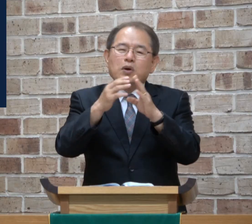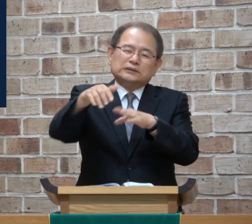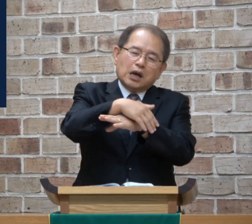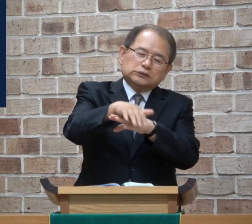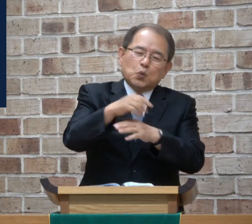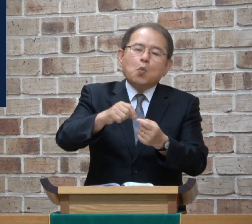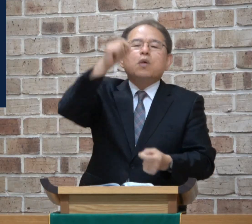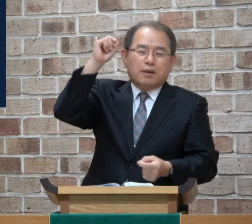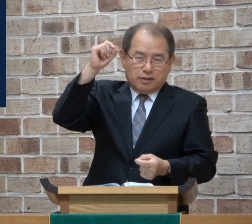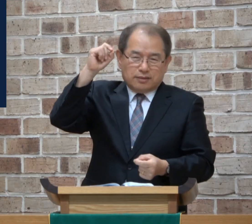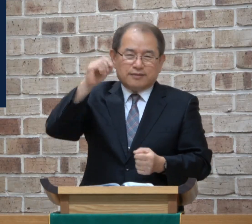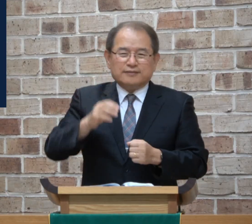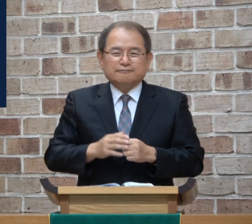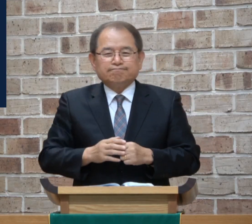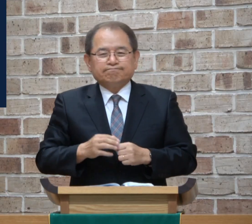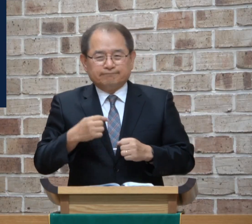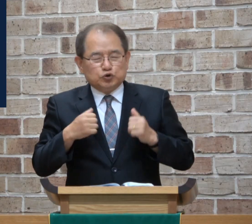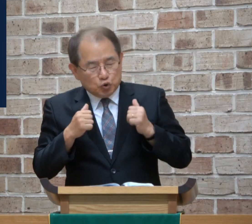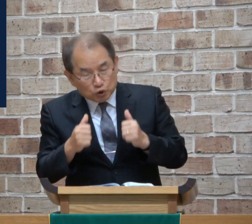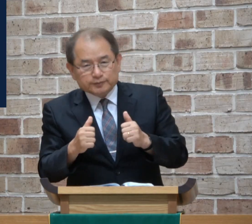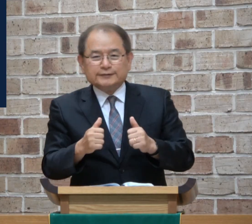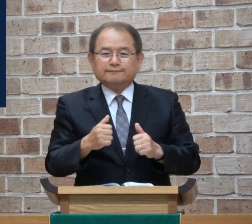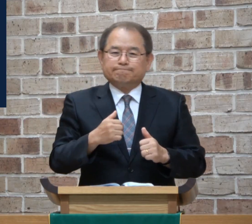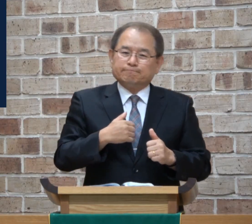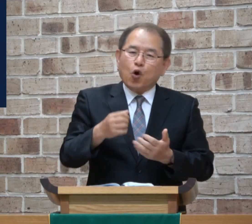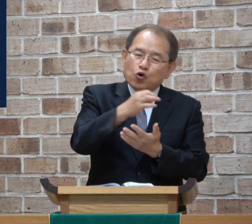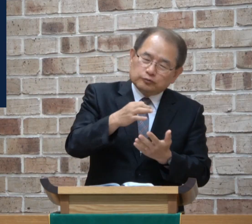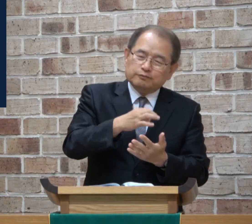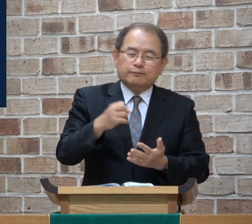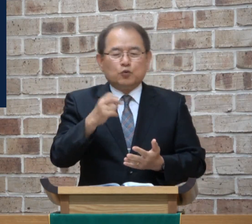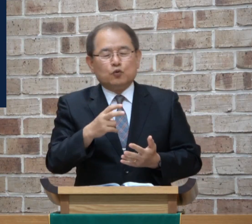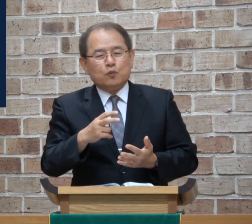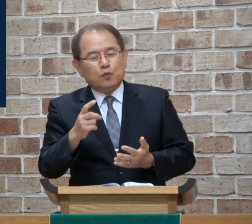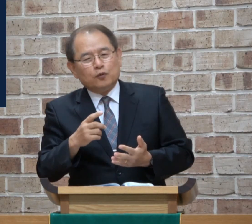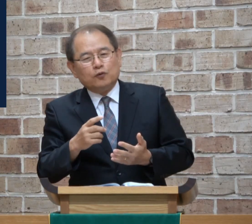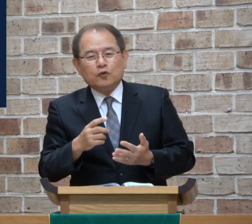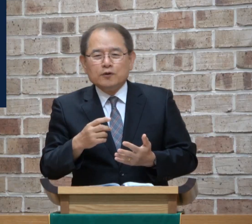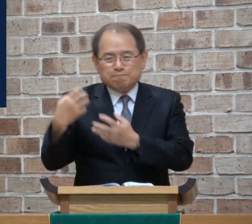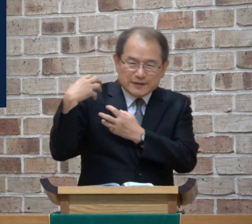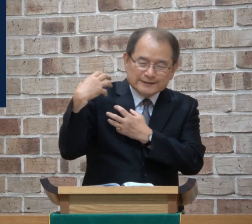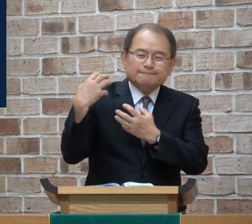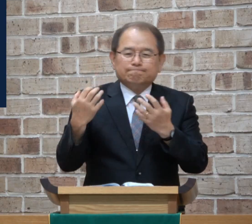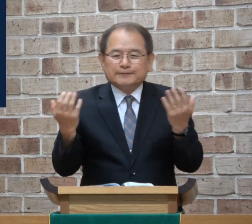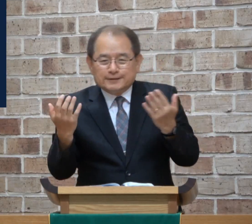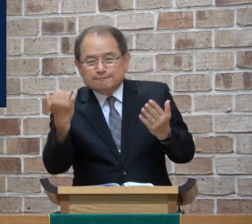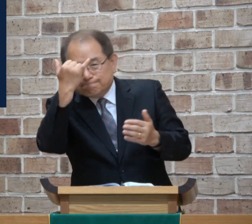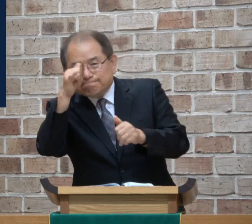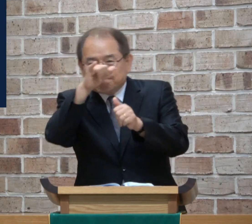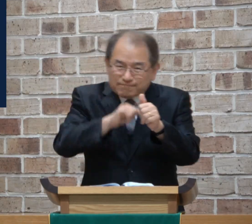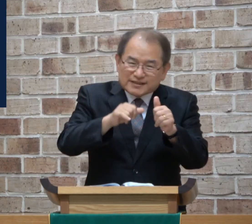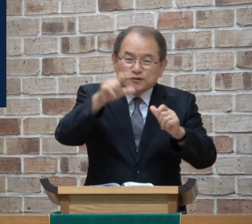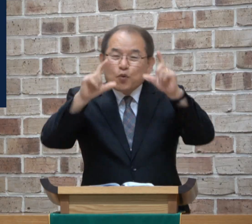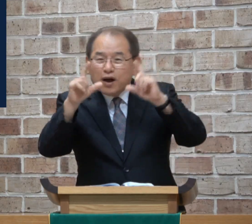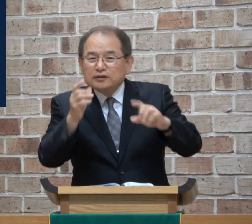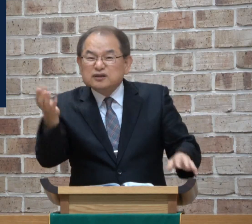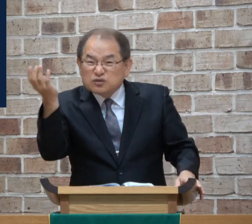예를 들면 우리가 교회를 오래 다녔습니다. 그리고 열심히 다녔습니다. 헌금도 내고 맡은 바 책임감도 성실하게